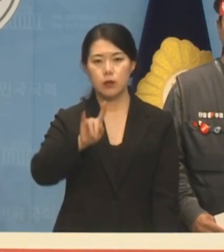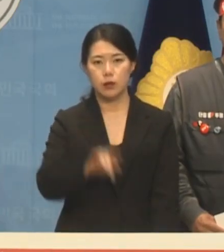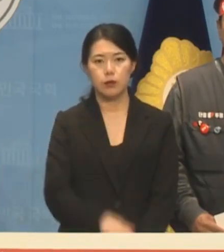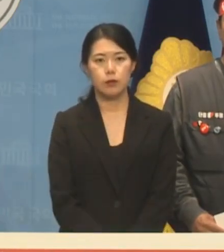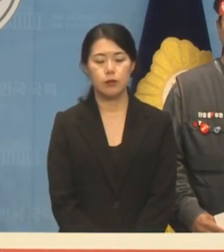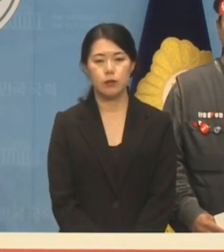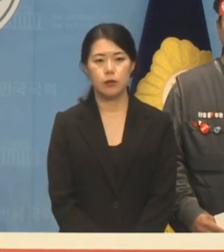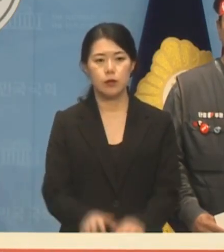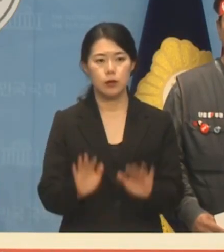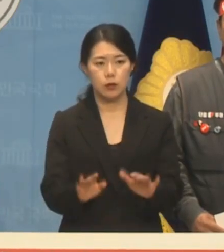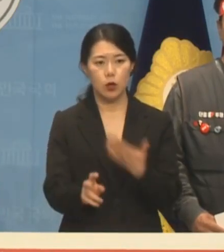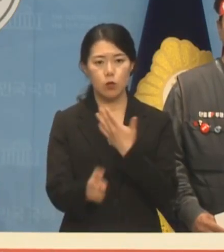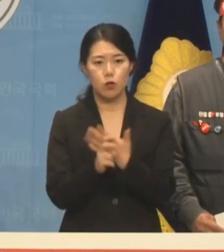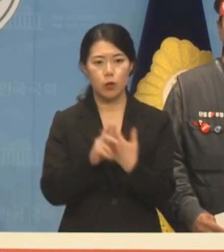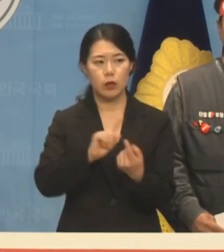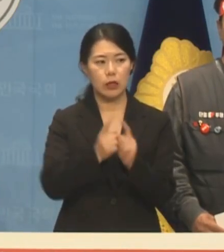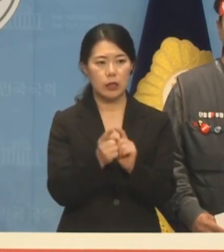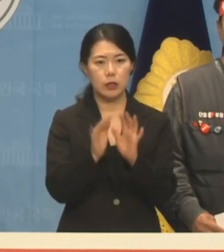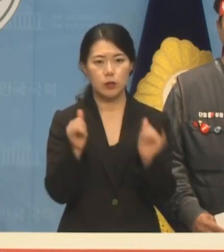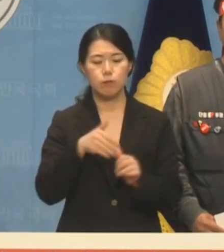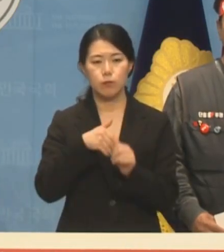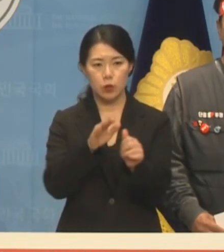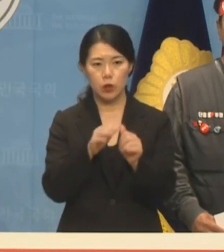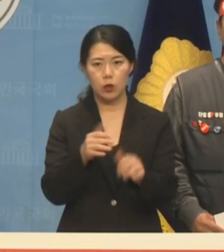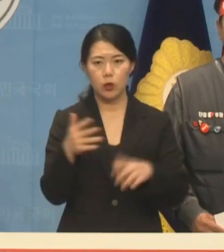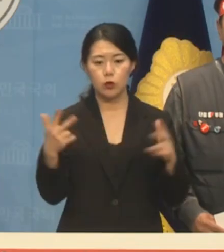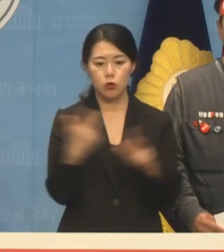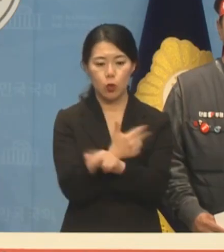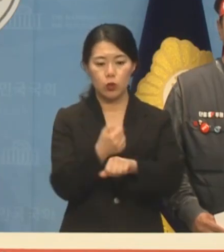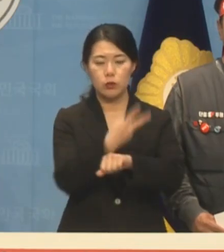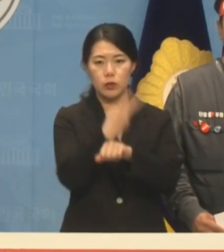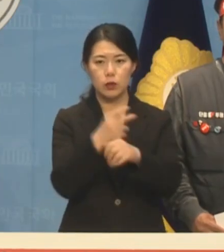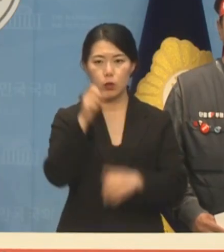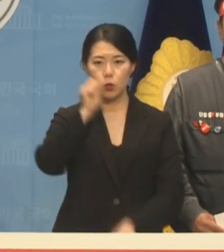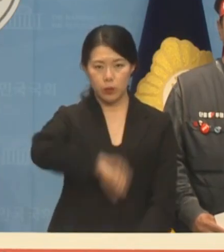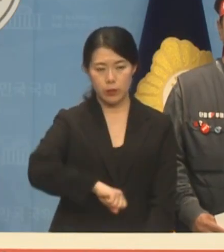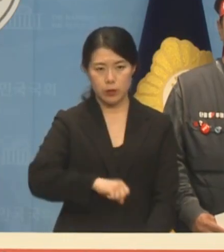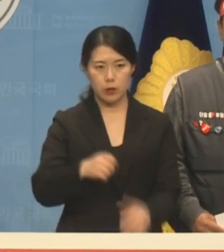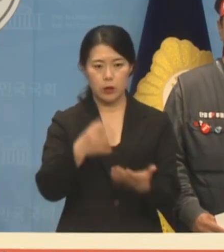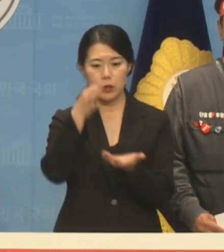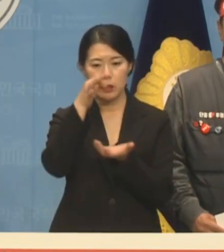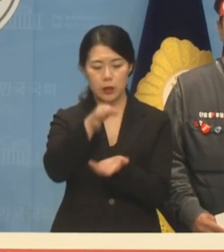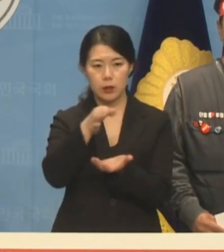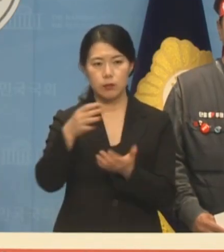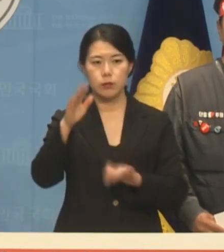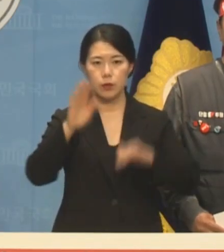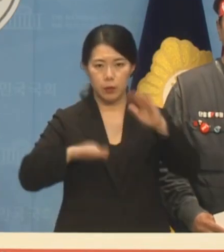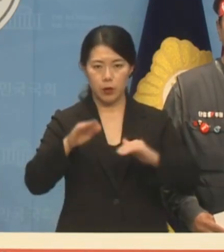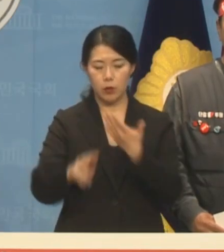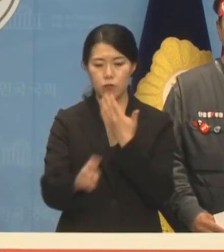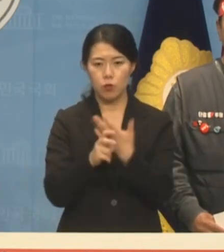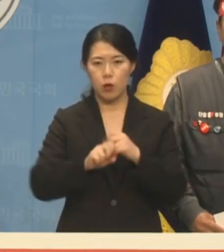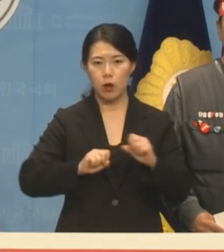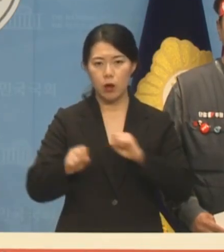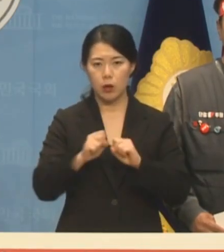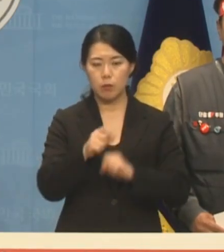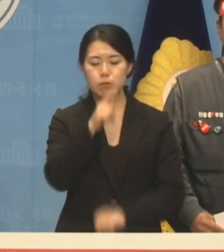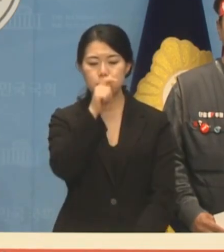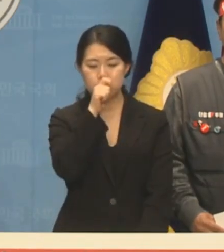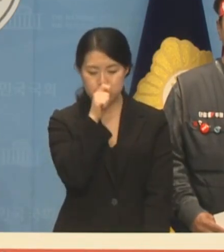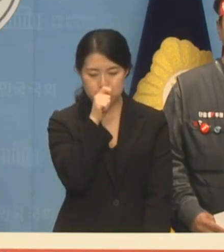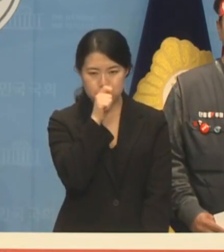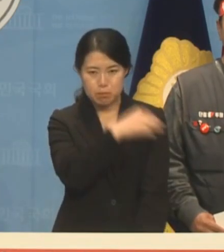지금부터 불법 대체인력 투입, 주 52시간 위반, 임금차별, 명백한 불법행위 묵인